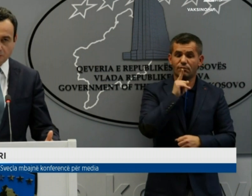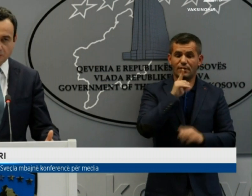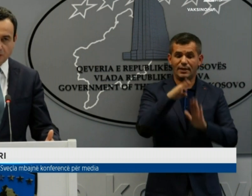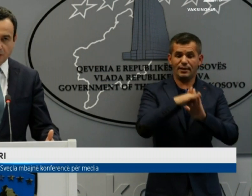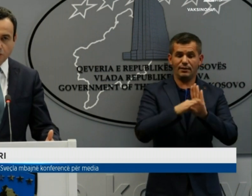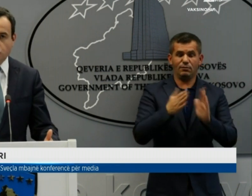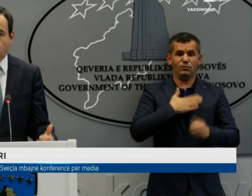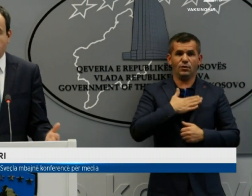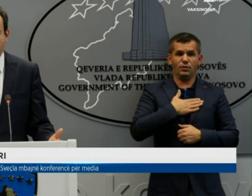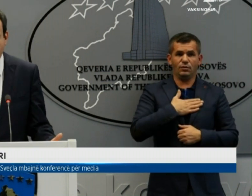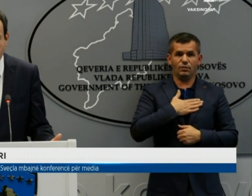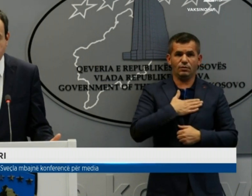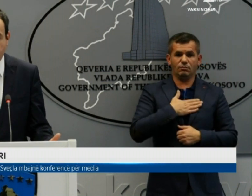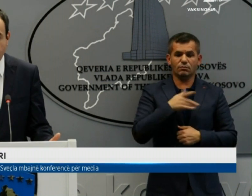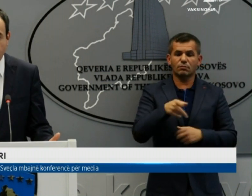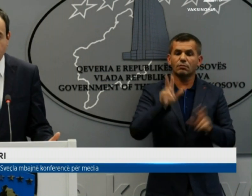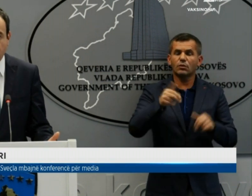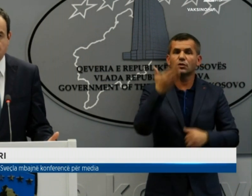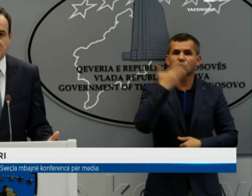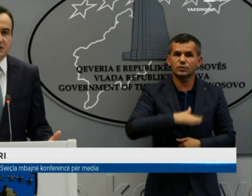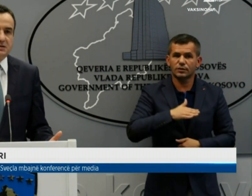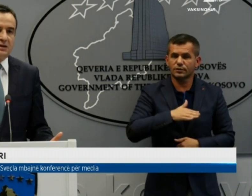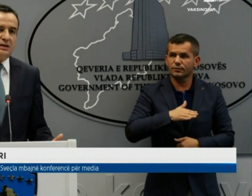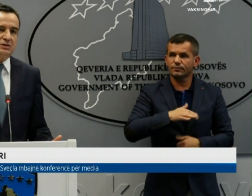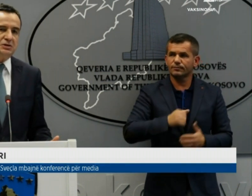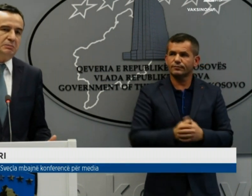tonë, që është e suksesshme,